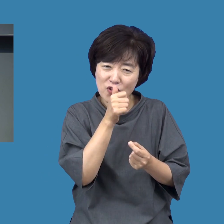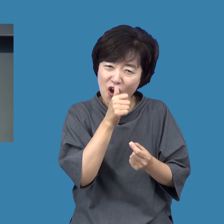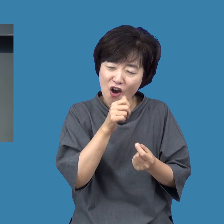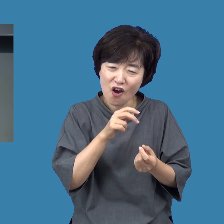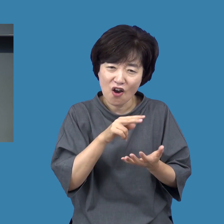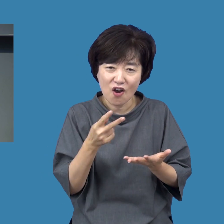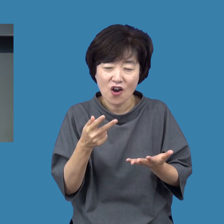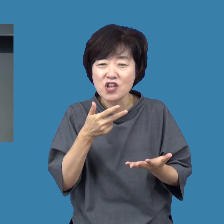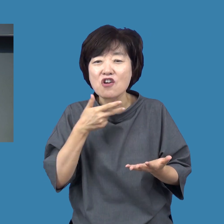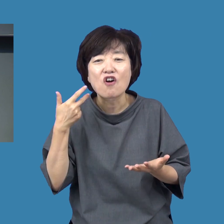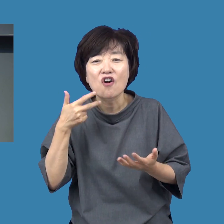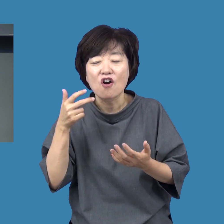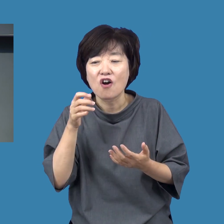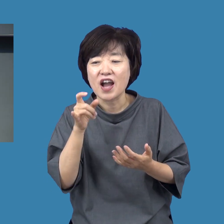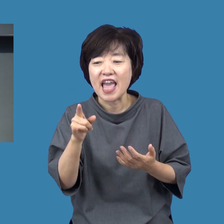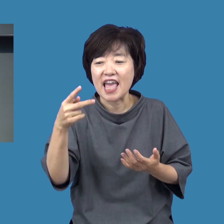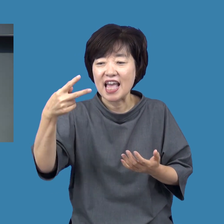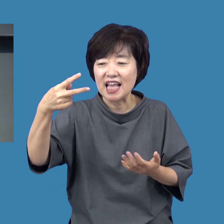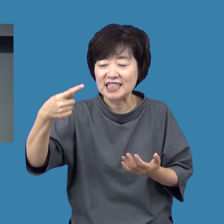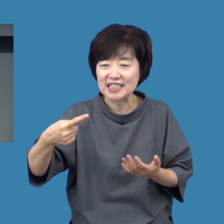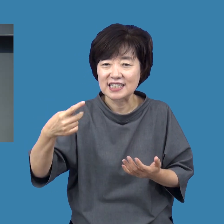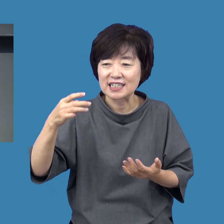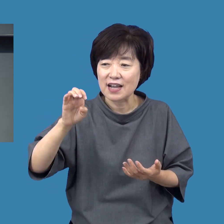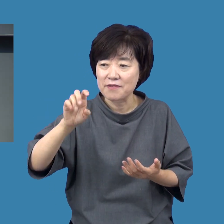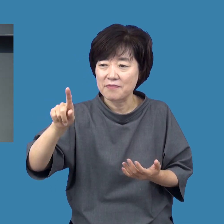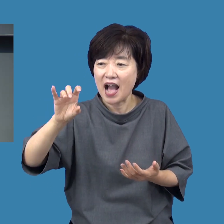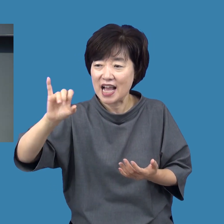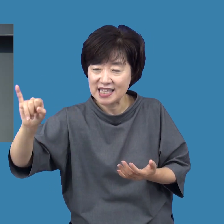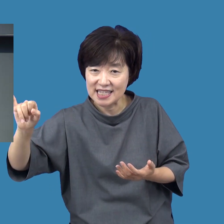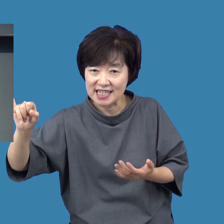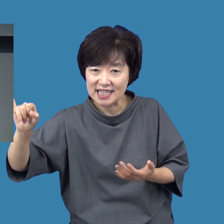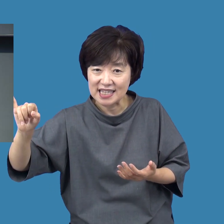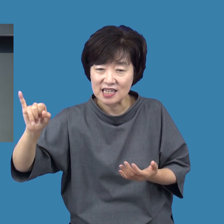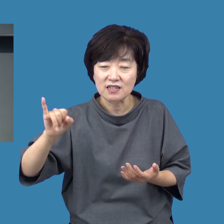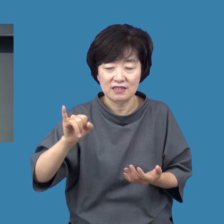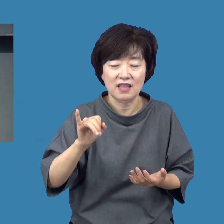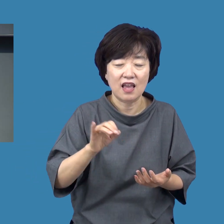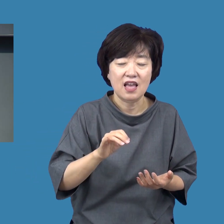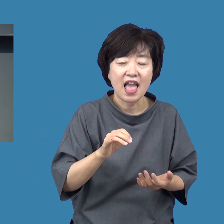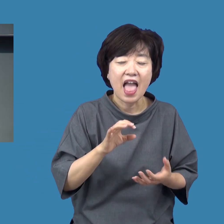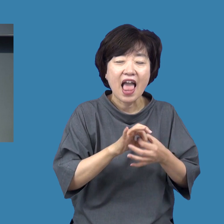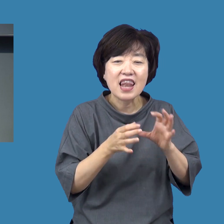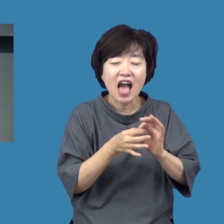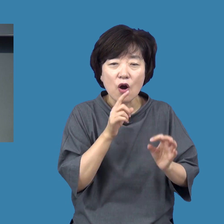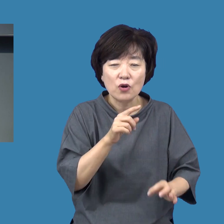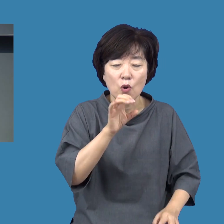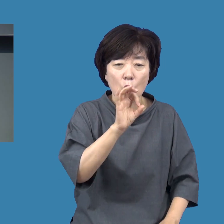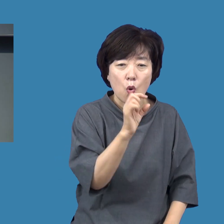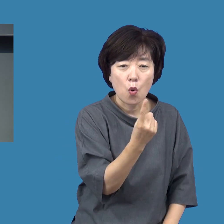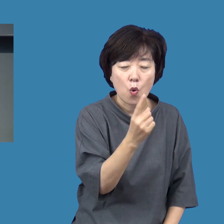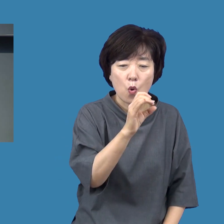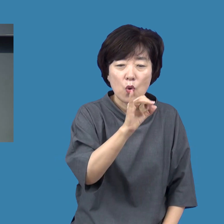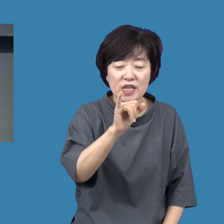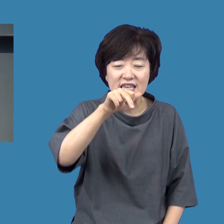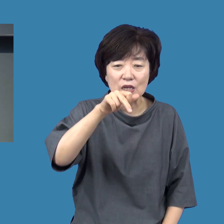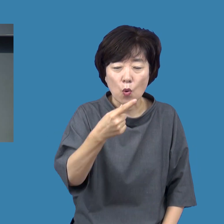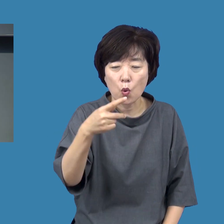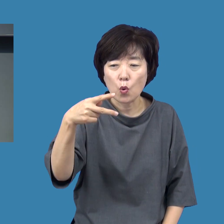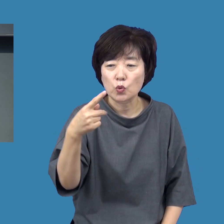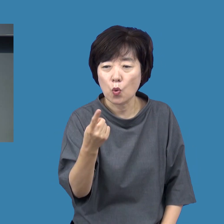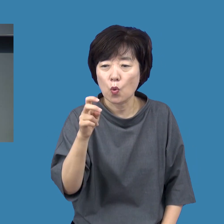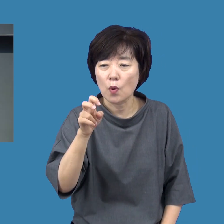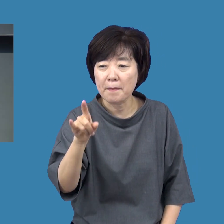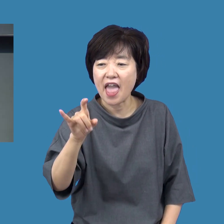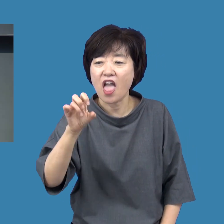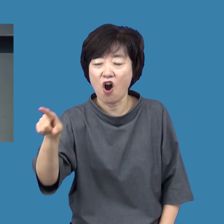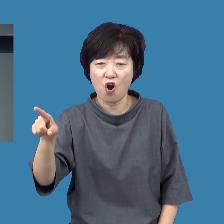영어로는 edify라고 돼 있을 거예요. 근데 헬라어 원어로 보면 오이코도메 또는 동사는 오이코도메오라고